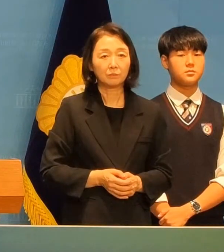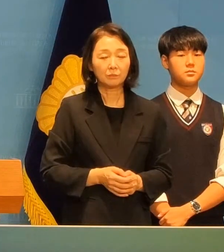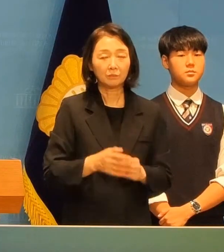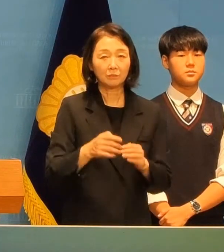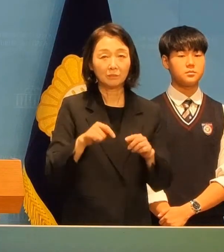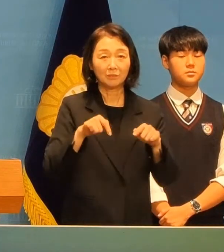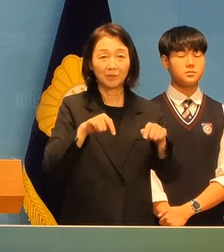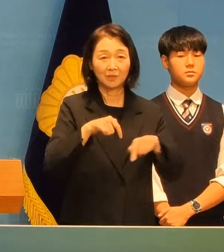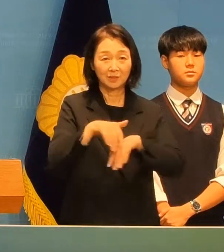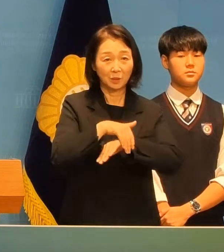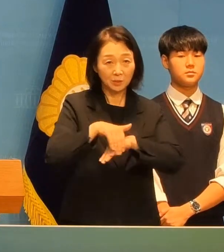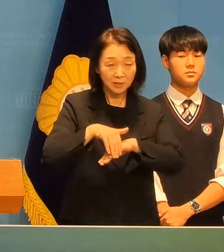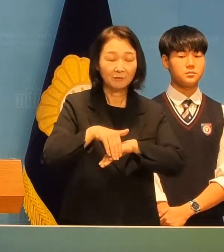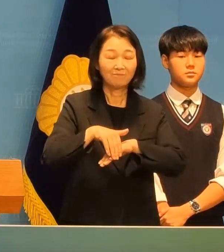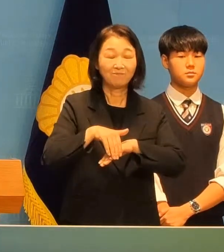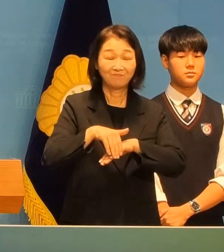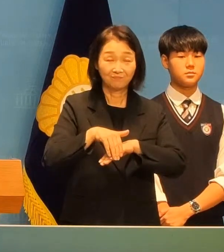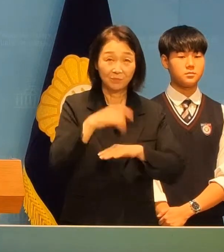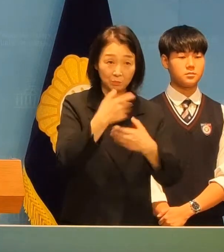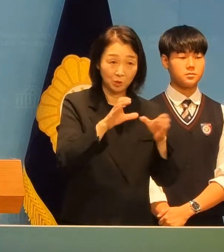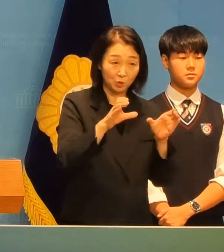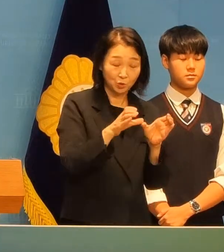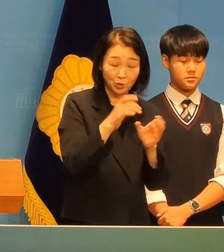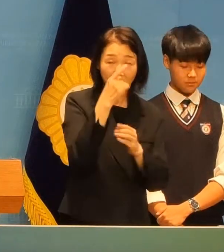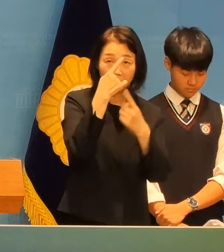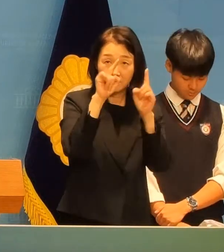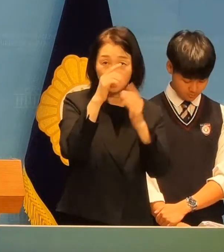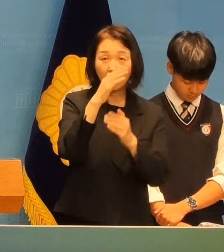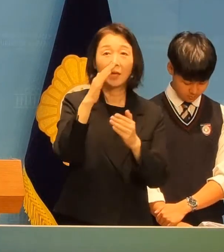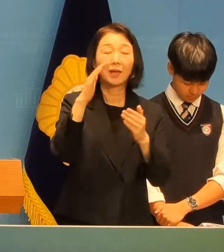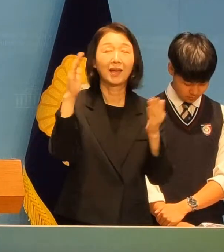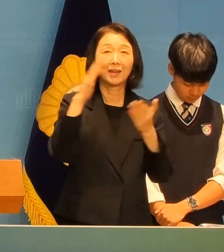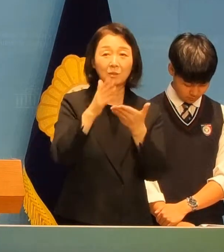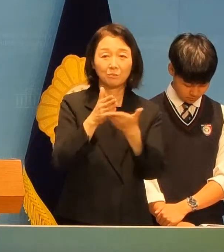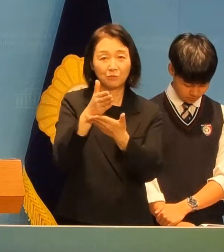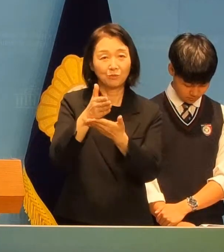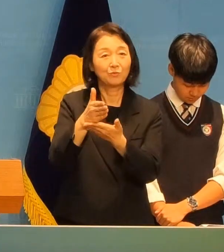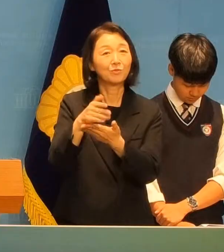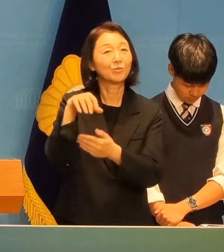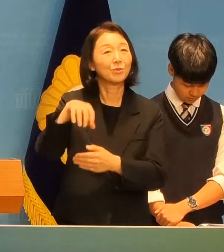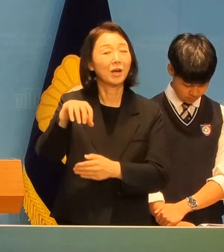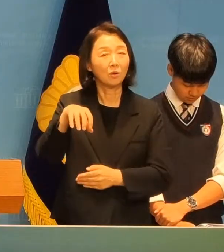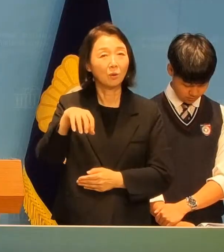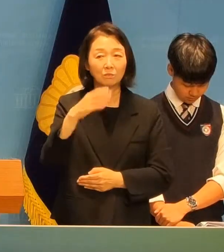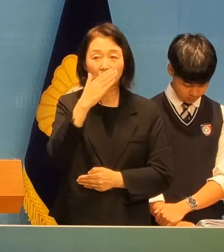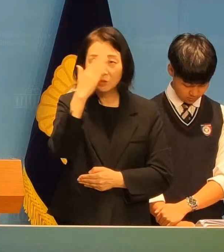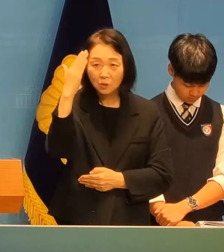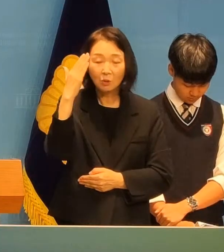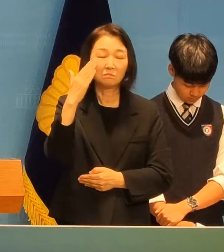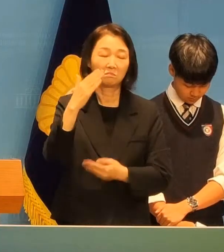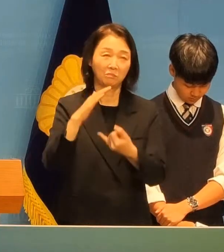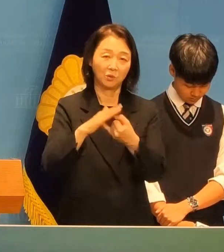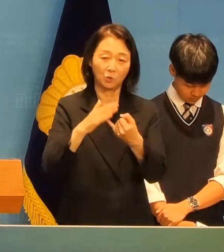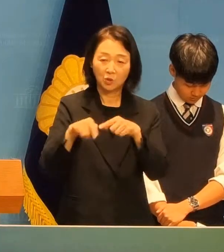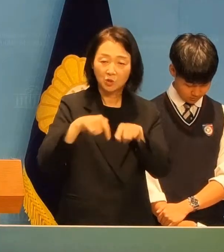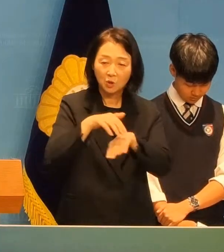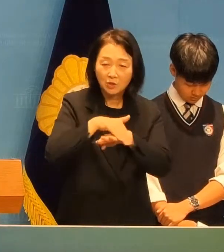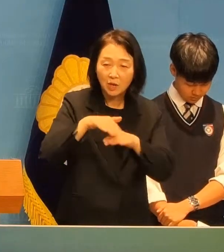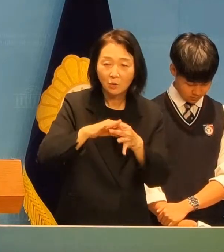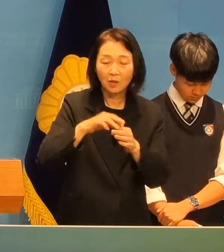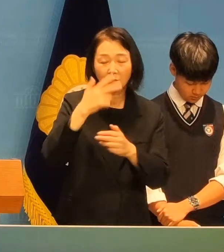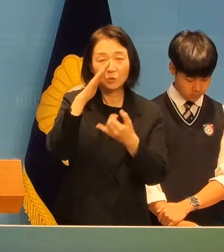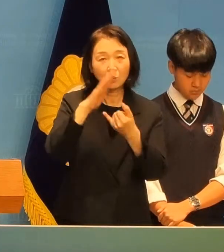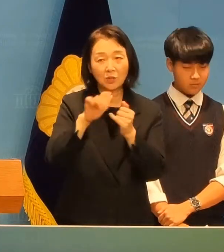제안 더불어민주당 전국대학생위원회 청소년 특별분과에서 청소년 정책 전반에 대해 청소년 당사자가